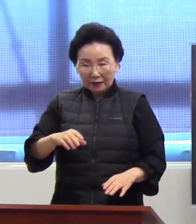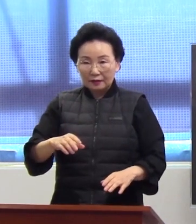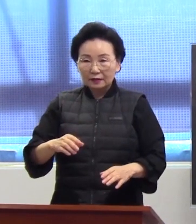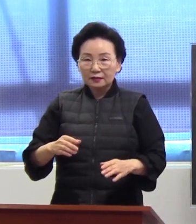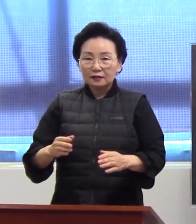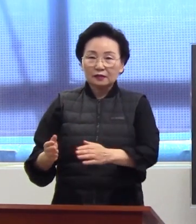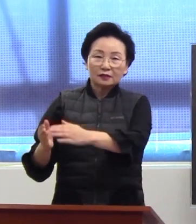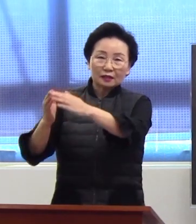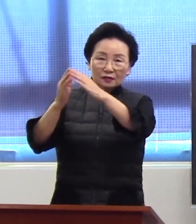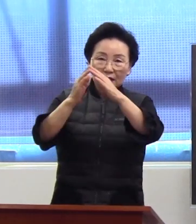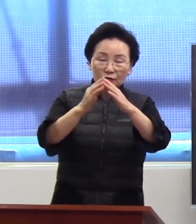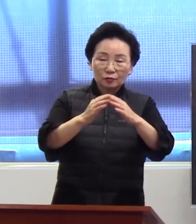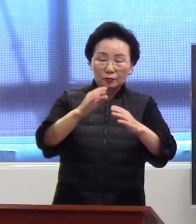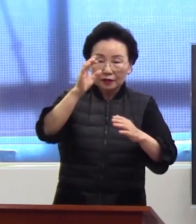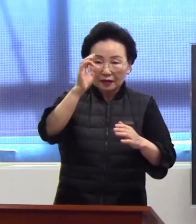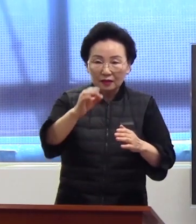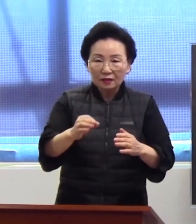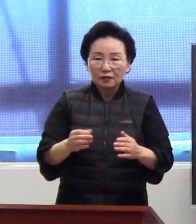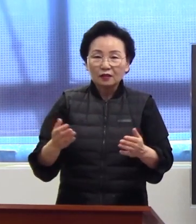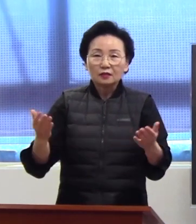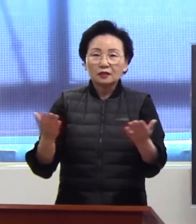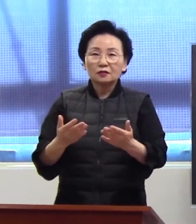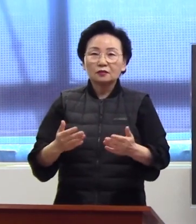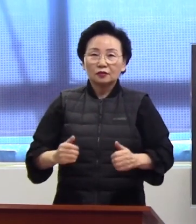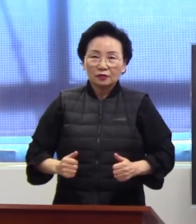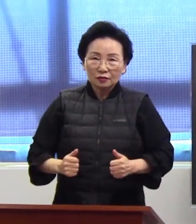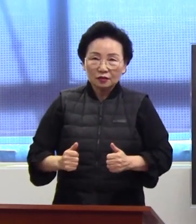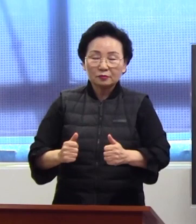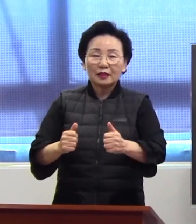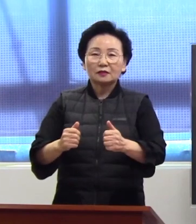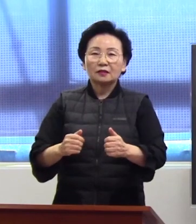그곳에 이제 이사를 가서 보니까 일을 열심히 하는데